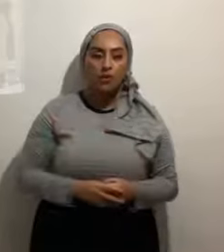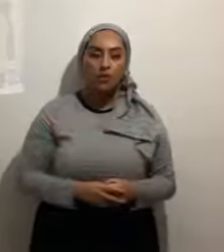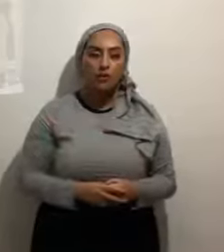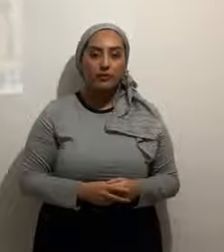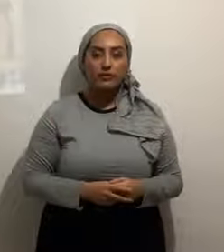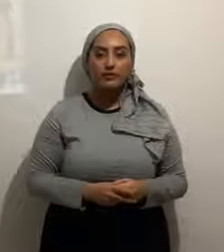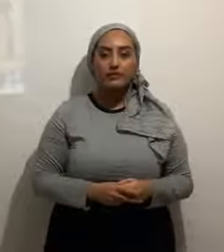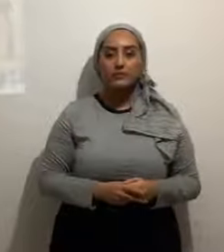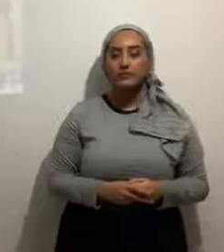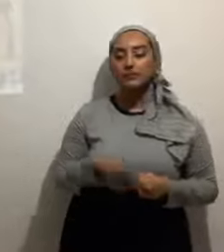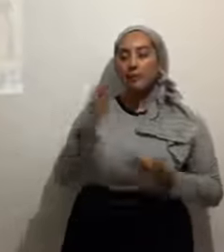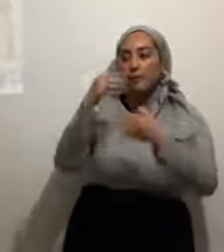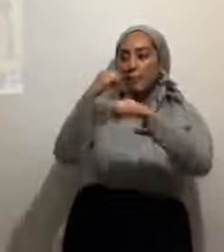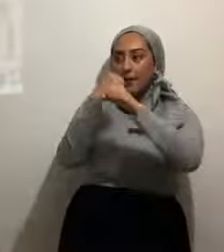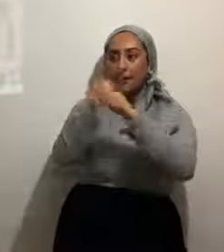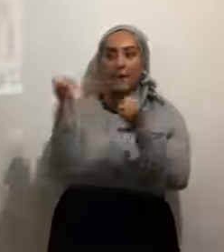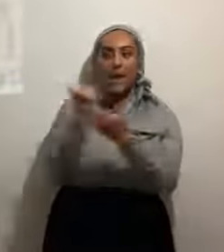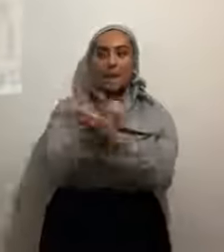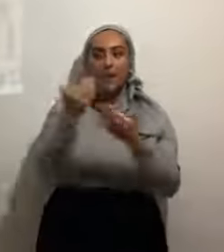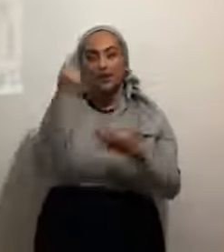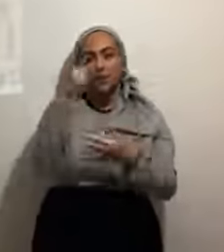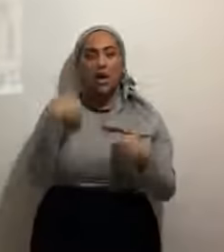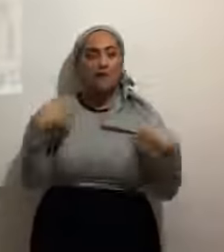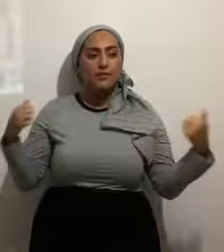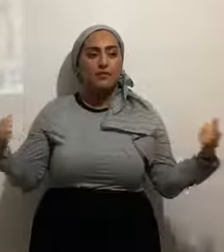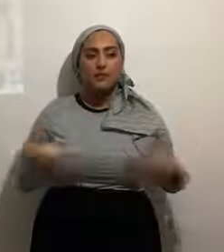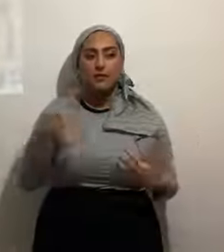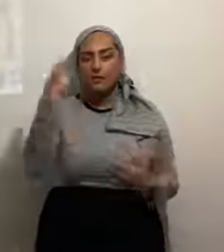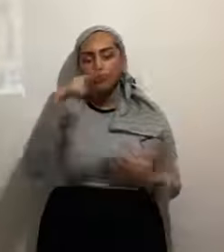Él es el sustentador de todo. ¿Por qué hay que tener miedo? Nada.